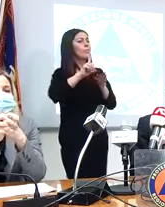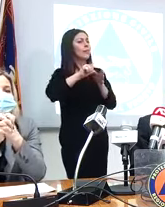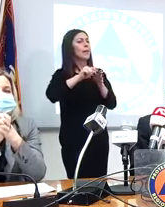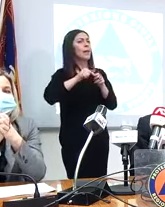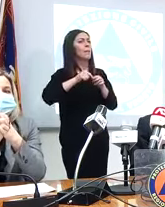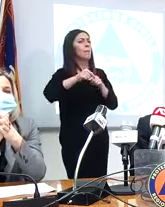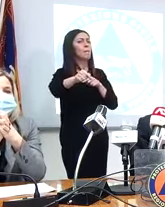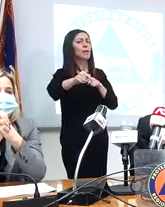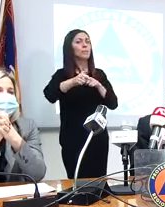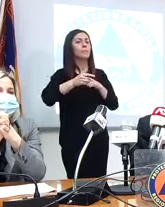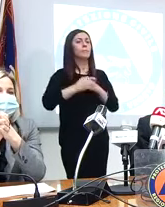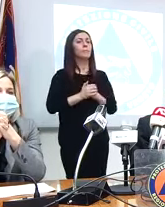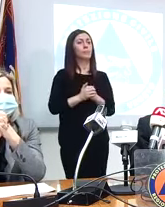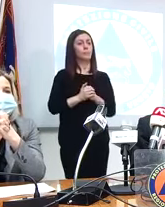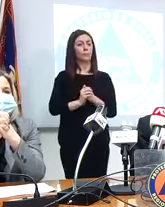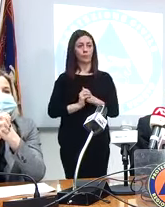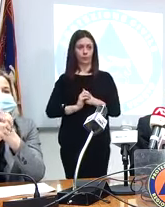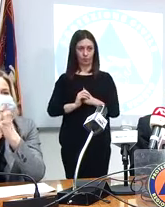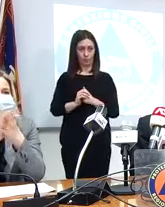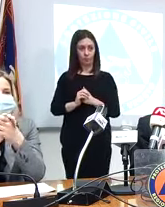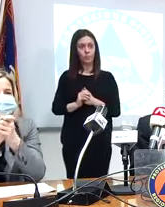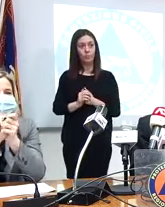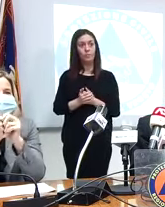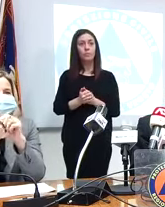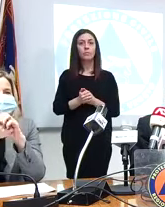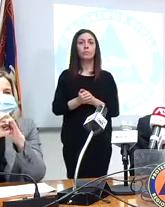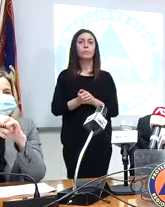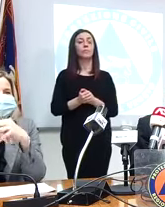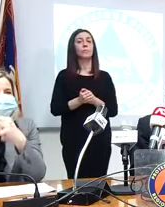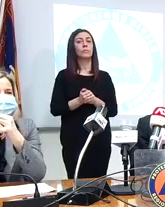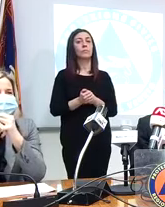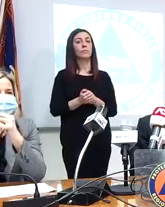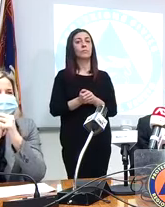nome, cognome e testata per favore.